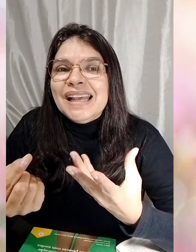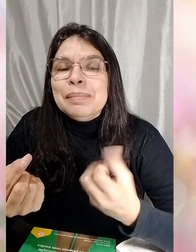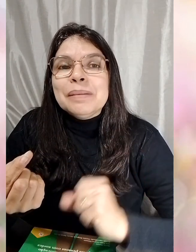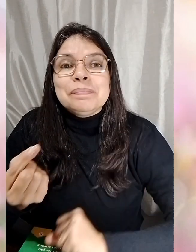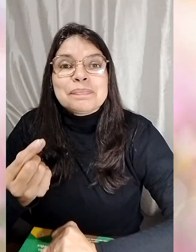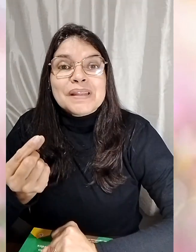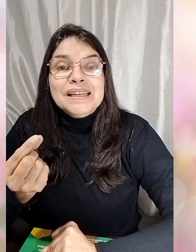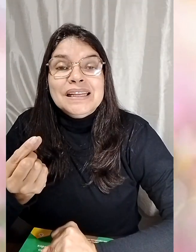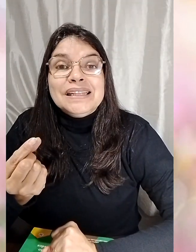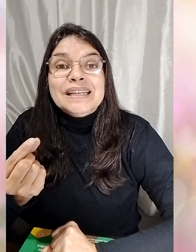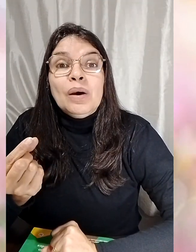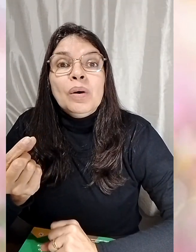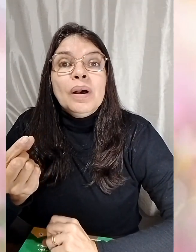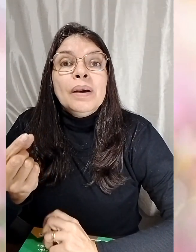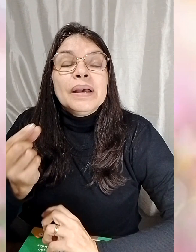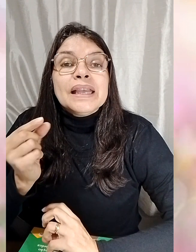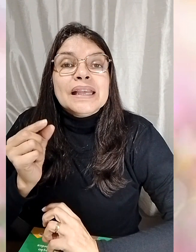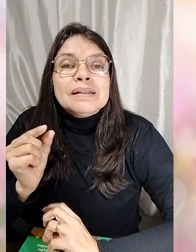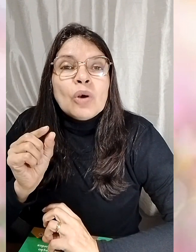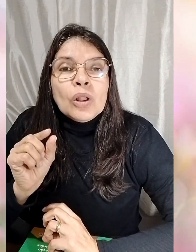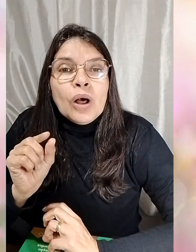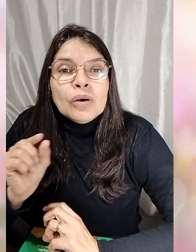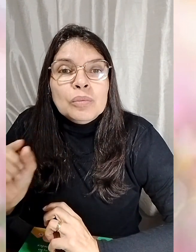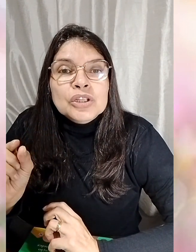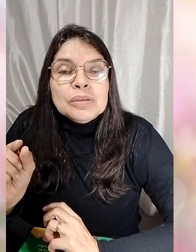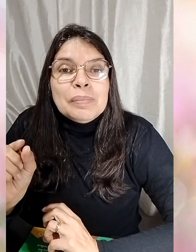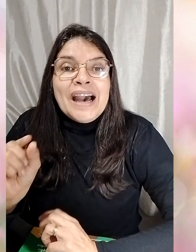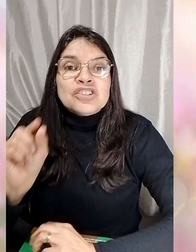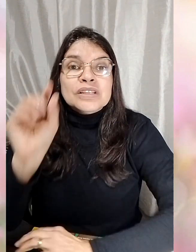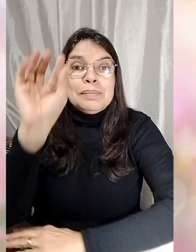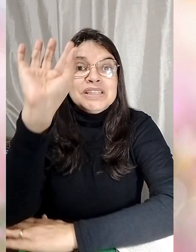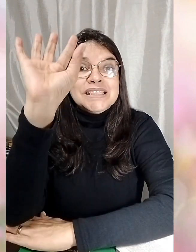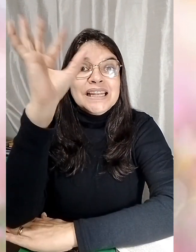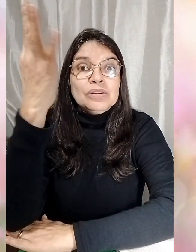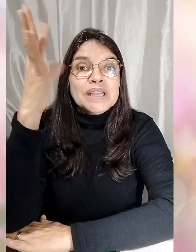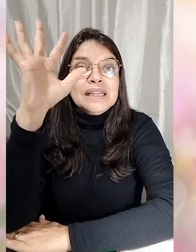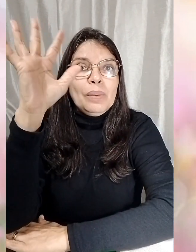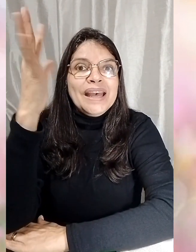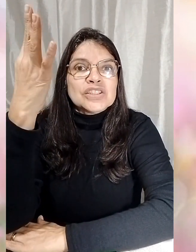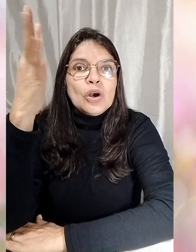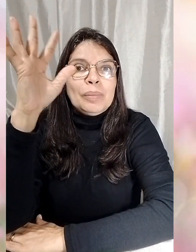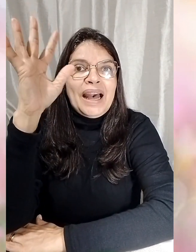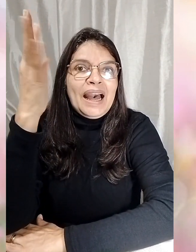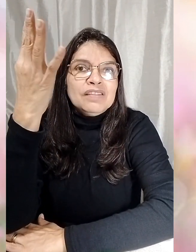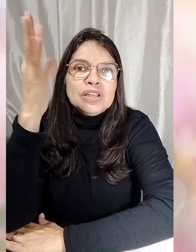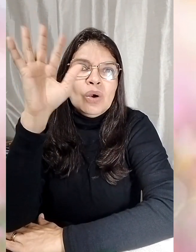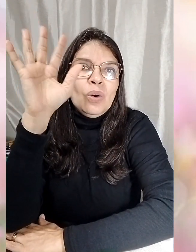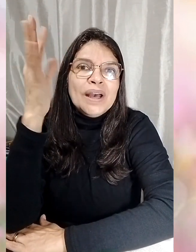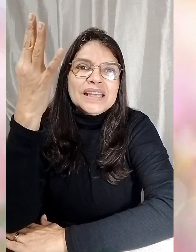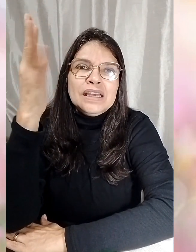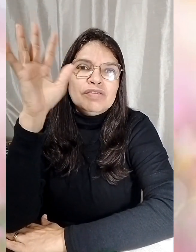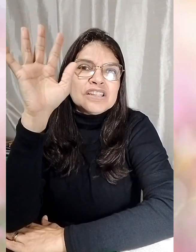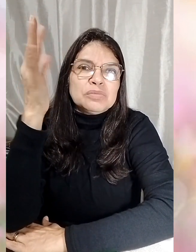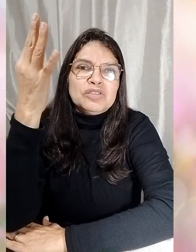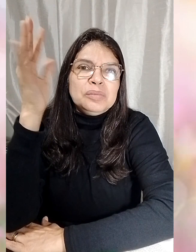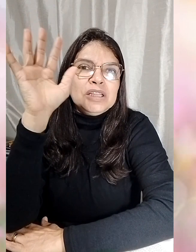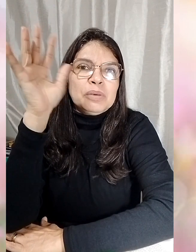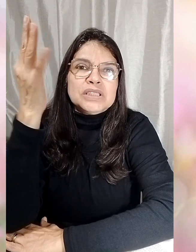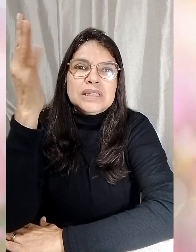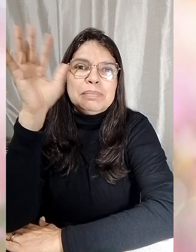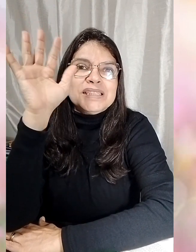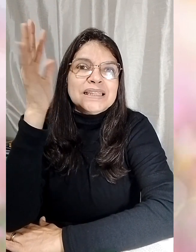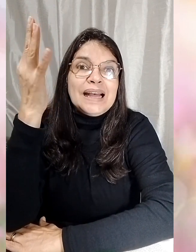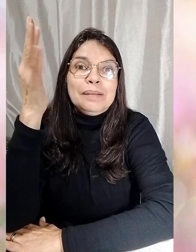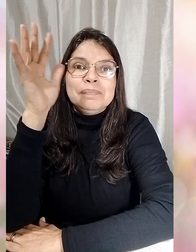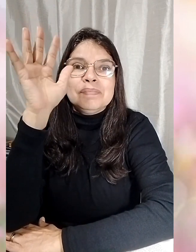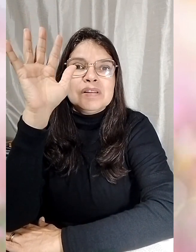né? Lembra? Então, coloco muito embaixo, tá me dizendo que não é só uma árvore. Ou aqui eu faço movimento, pode